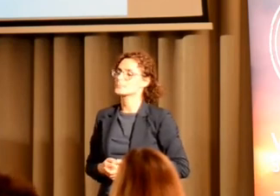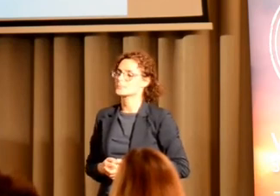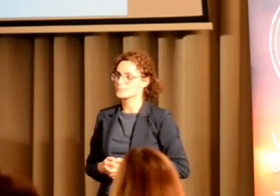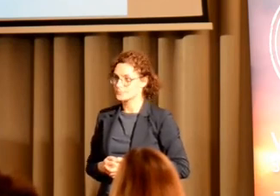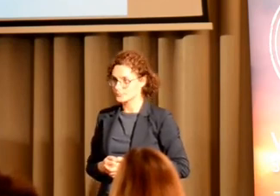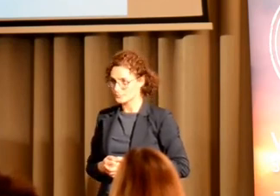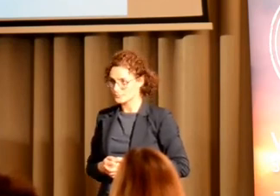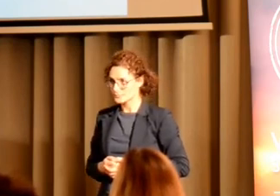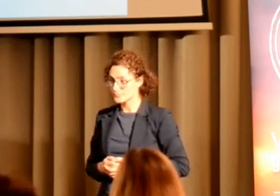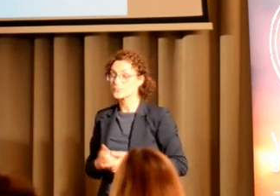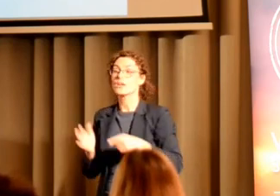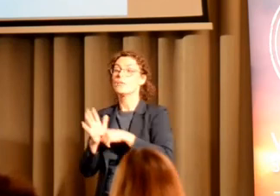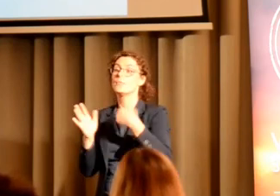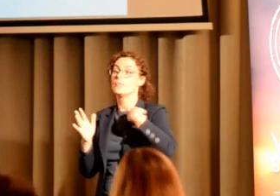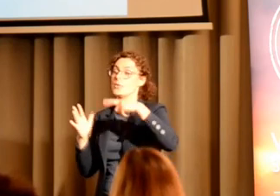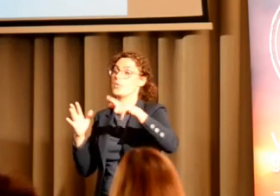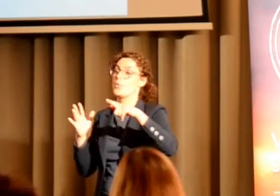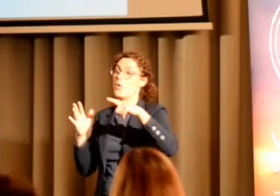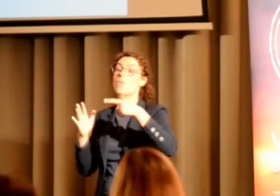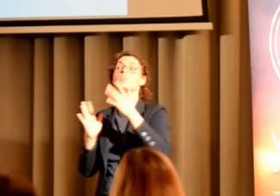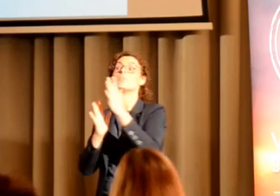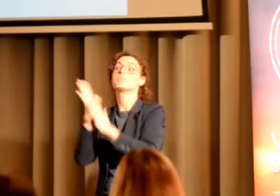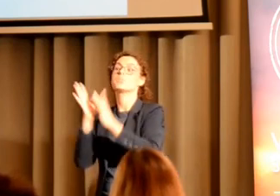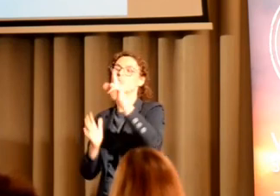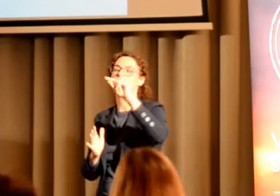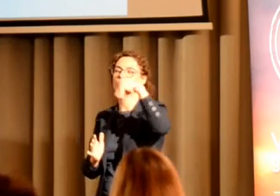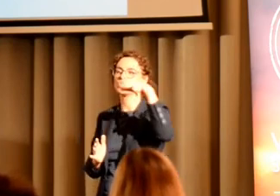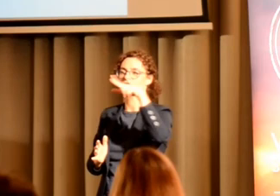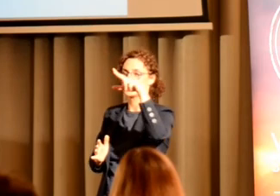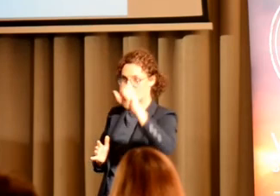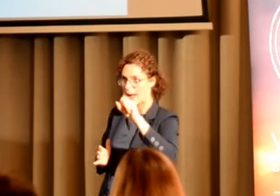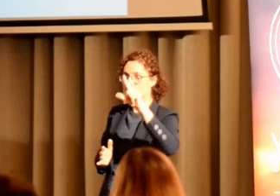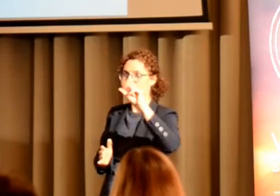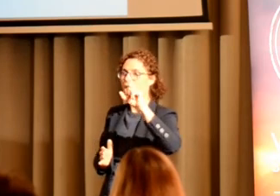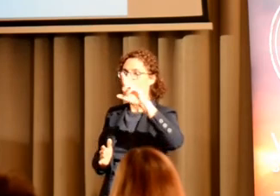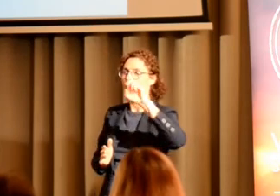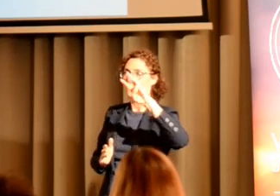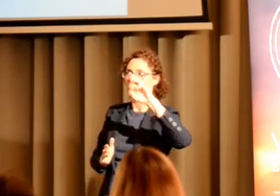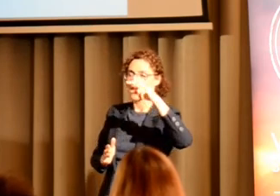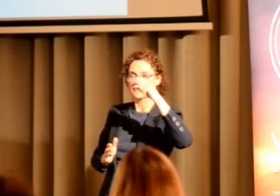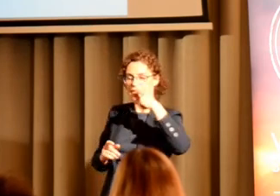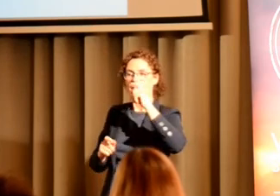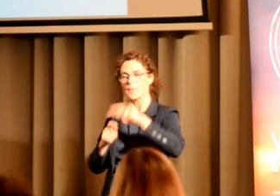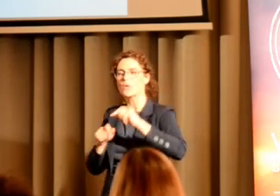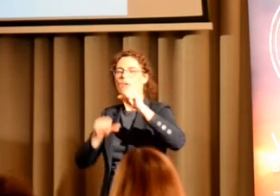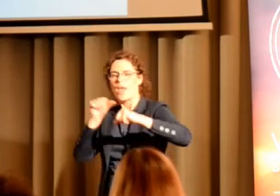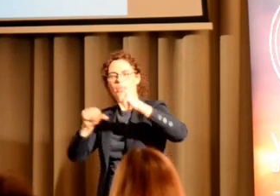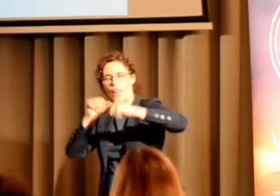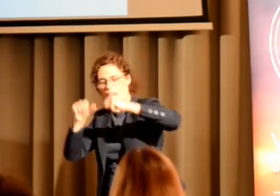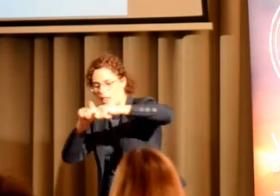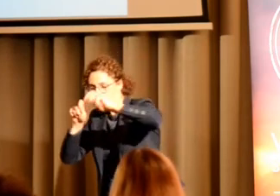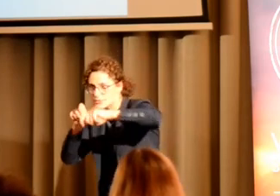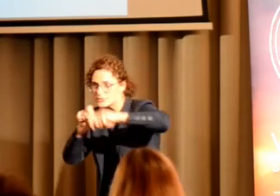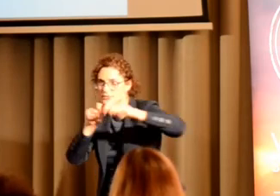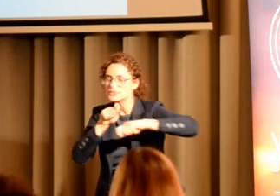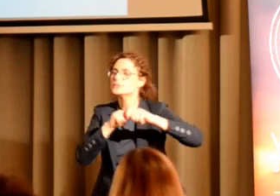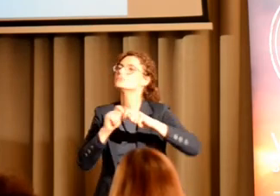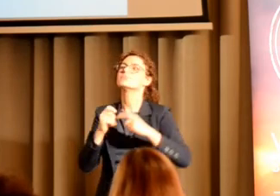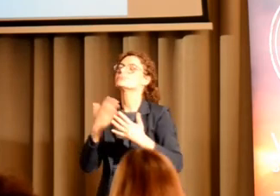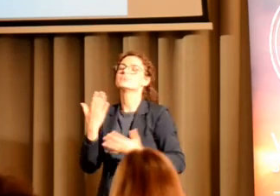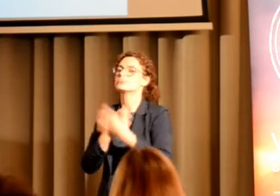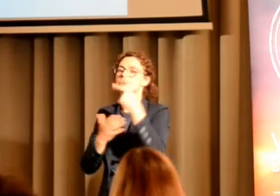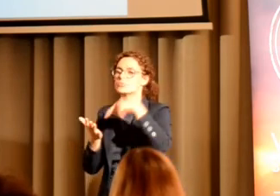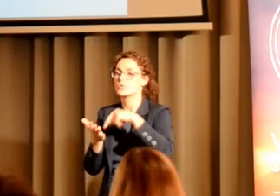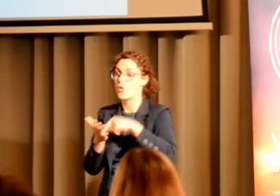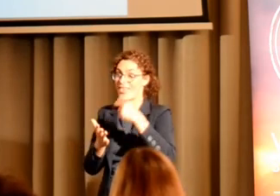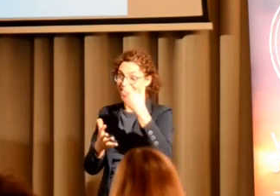Badania nad populacją wilka w Puszczy Białowieskiej pozwoliły ocenić, takie wieloletnie badania z użyciem telemetrii, pozwoliły ocenić, że